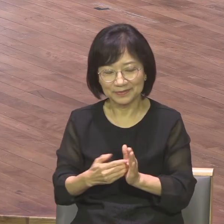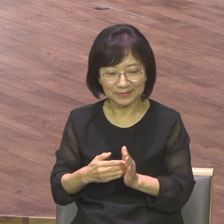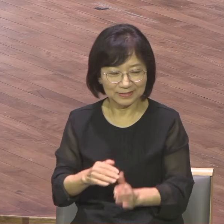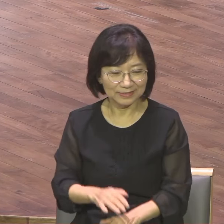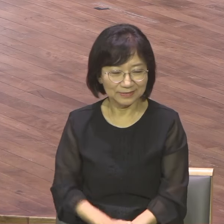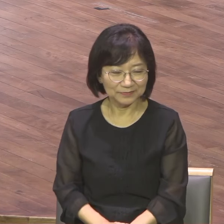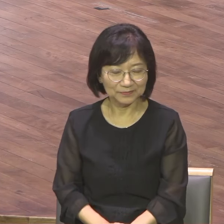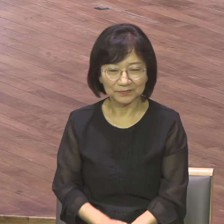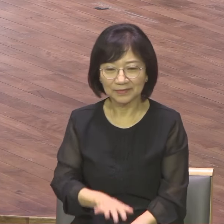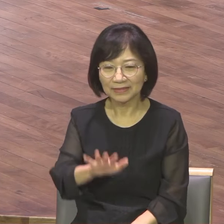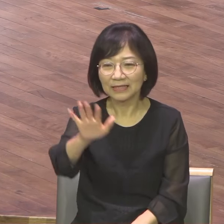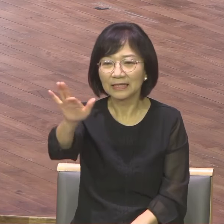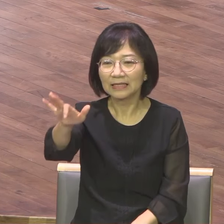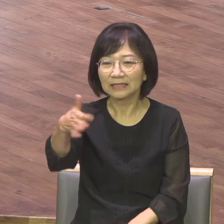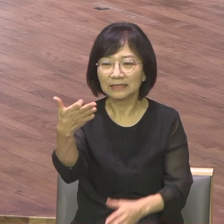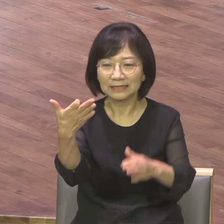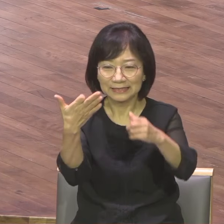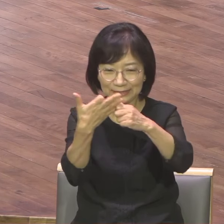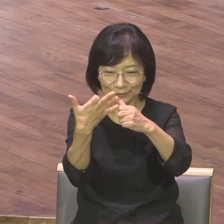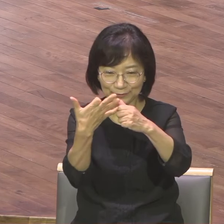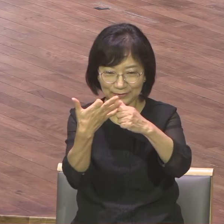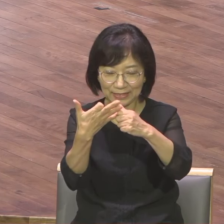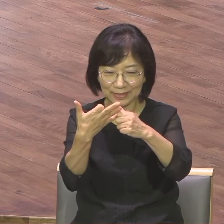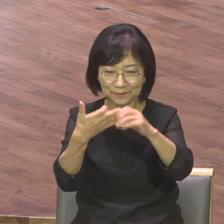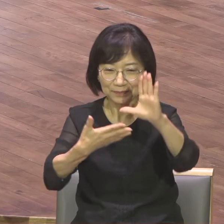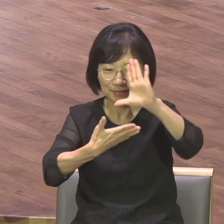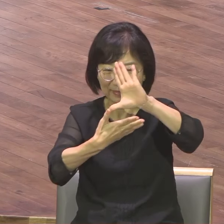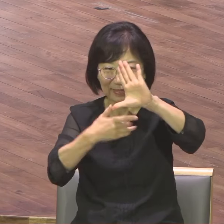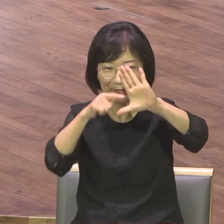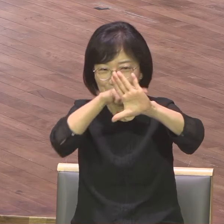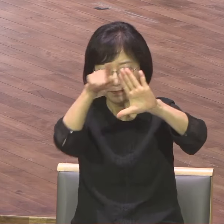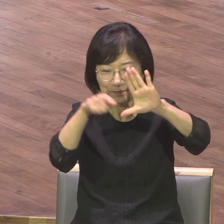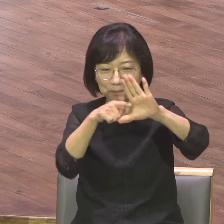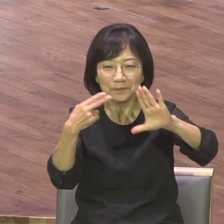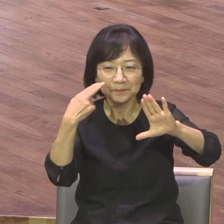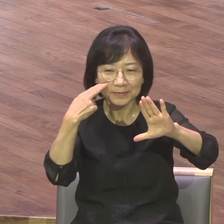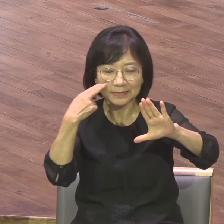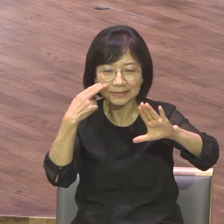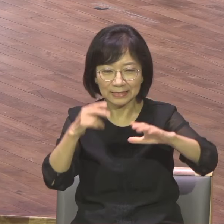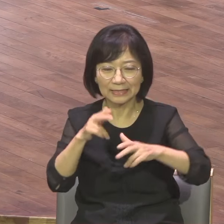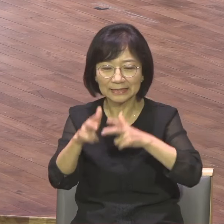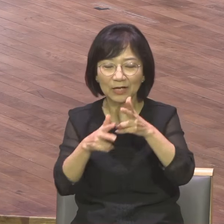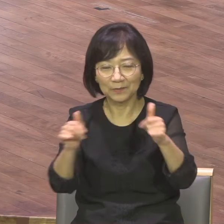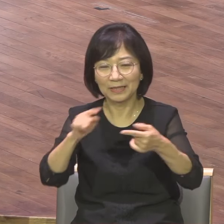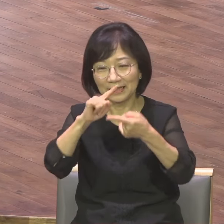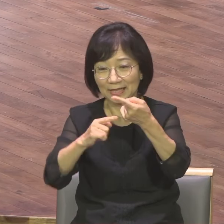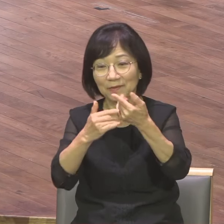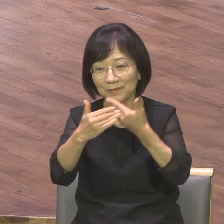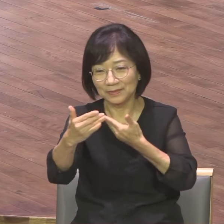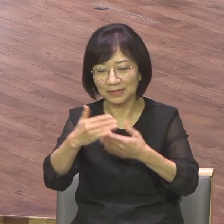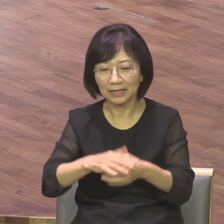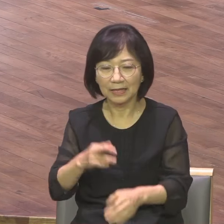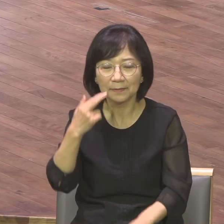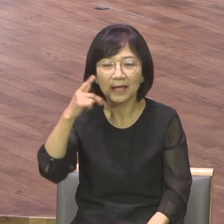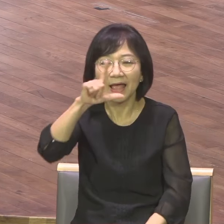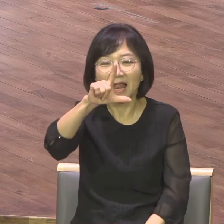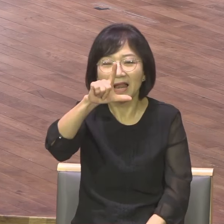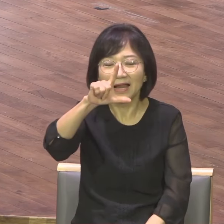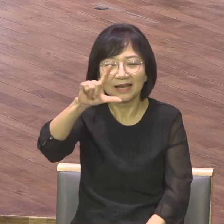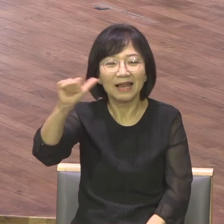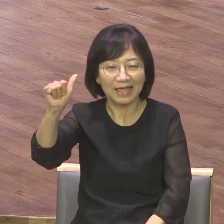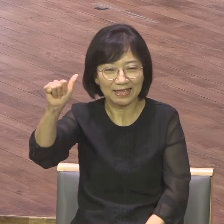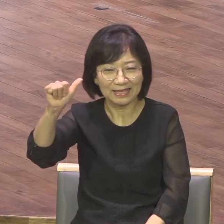제19차지요. 제19차 북미주 산업인대회 이 LA 남가주 임만을 위해서 진행이